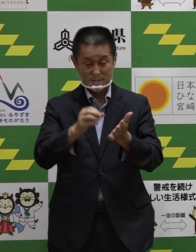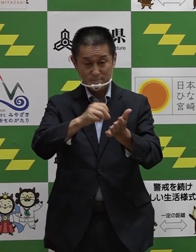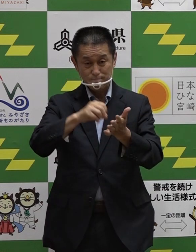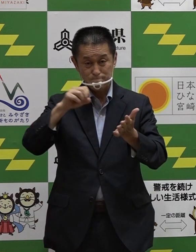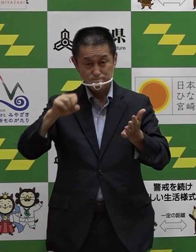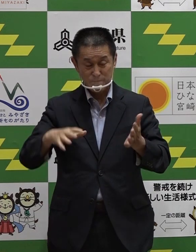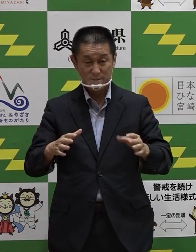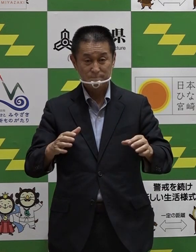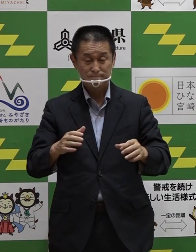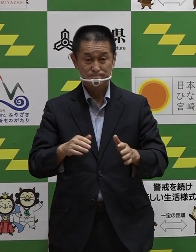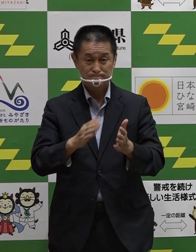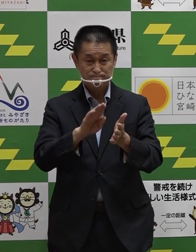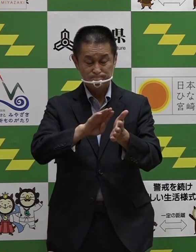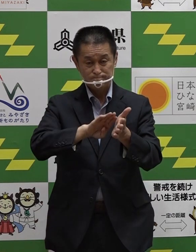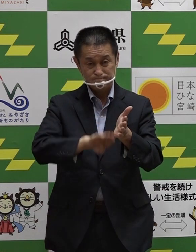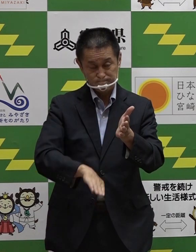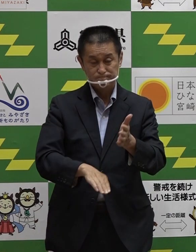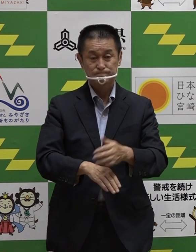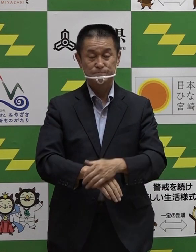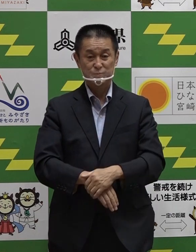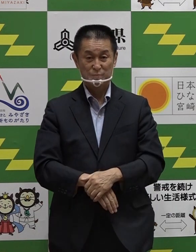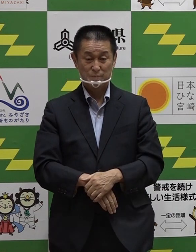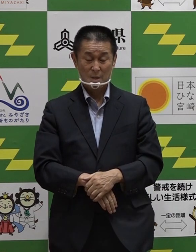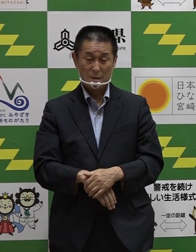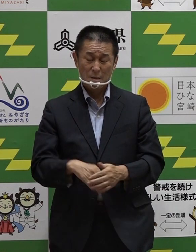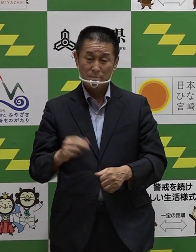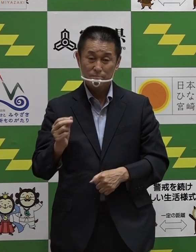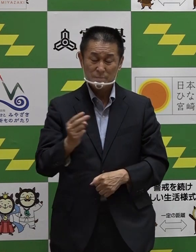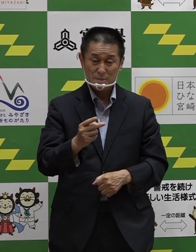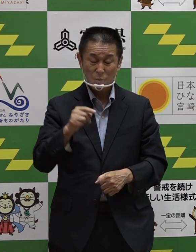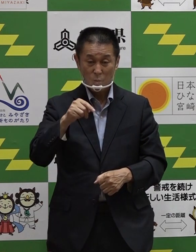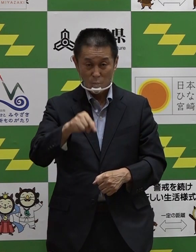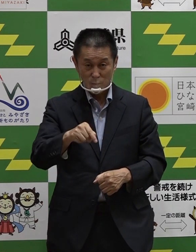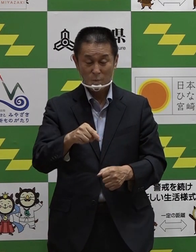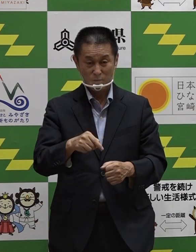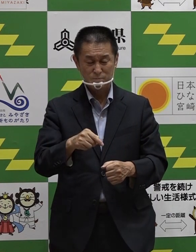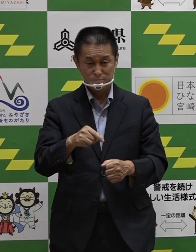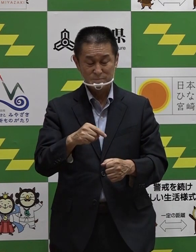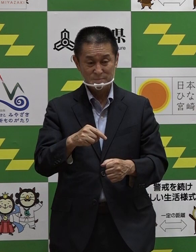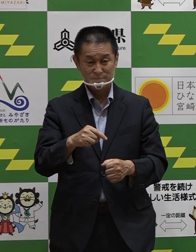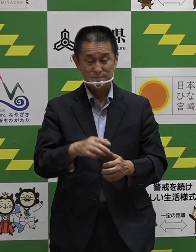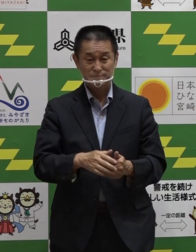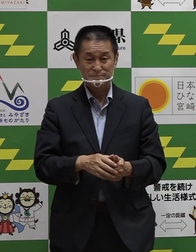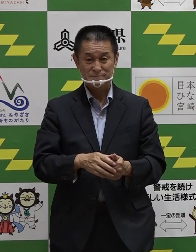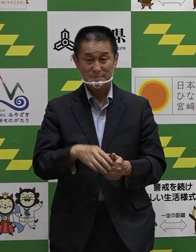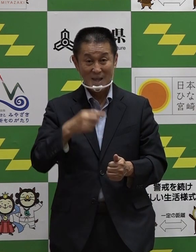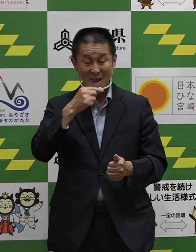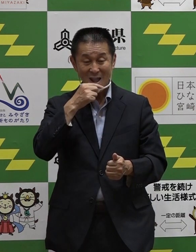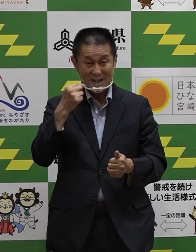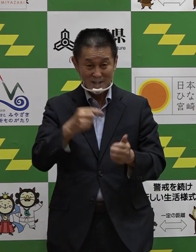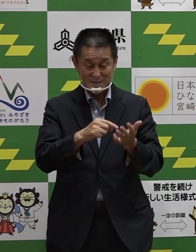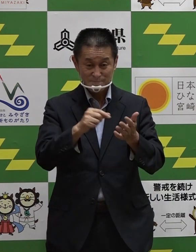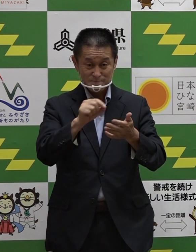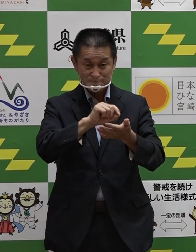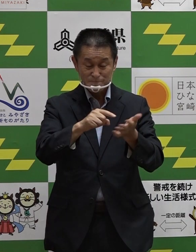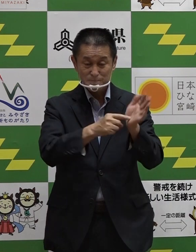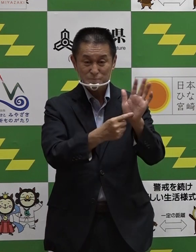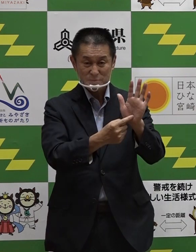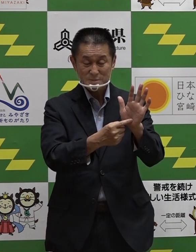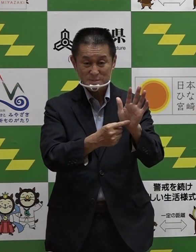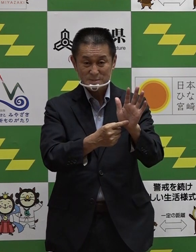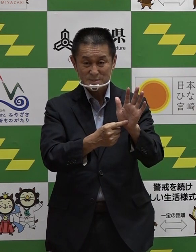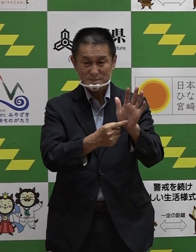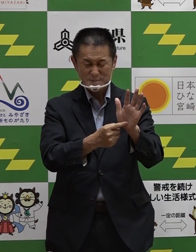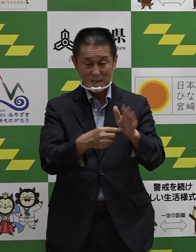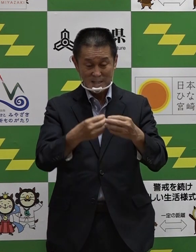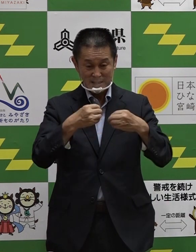をするということになります。なおその解除のところに赤い字 字でですね、感染流行地域への往来